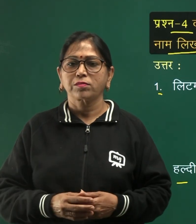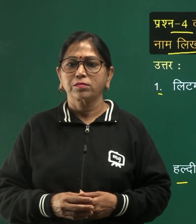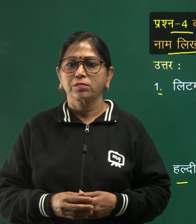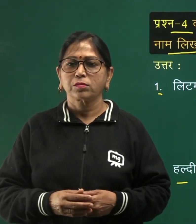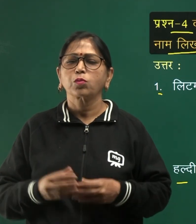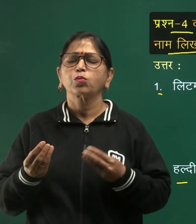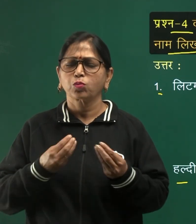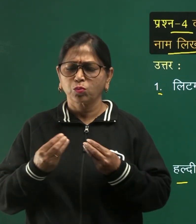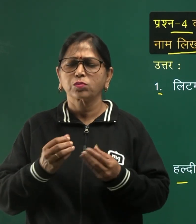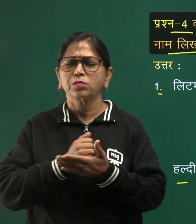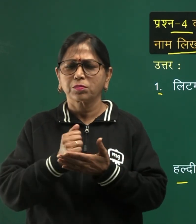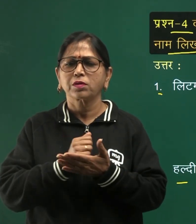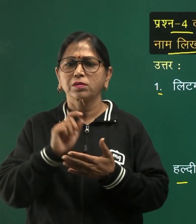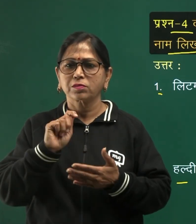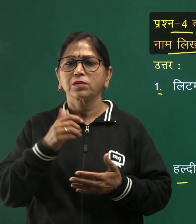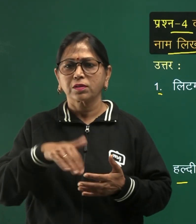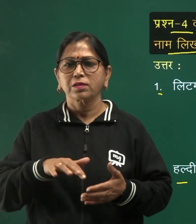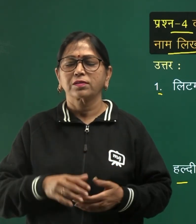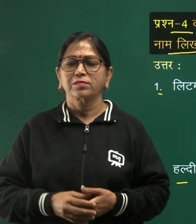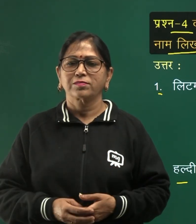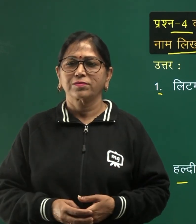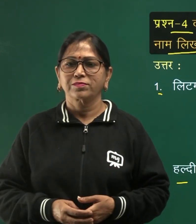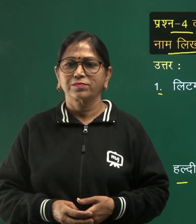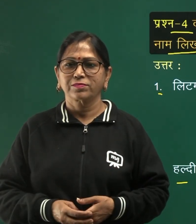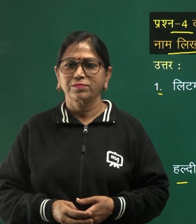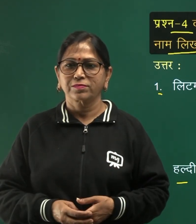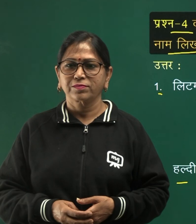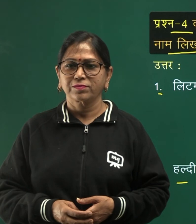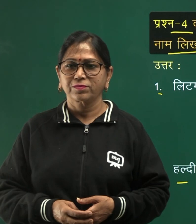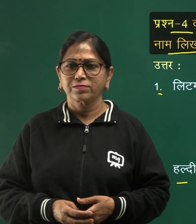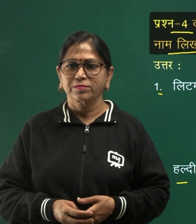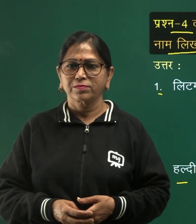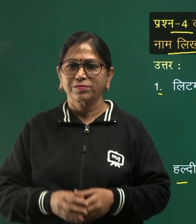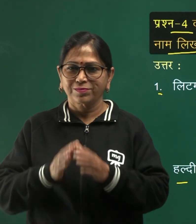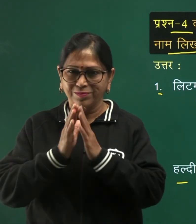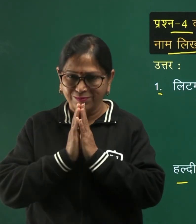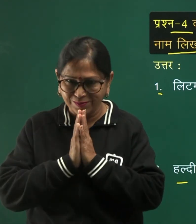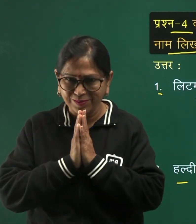बिंदु एवं कुछ अभ्यास कार्य किए